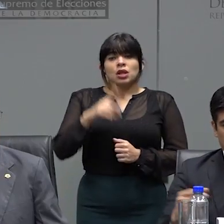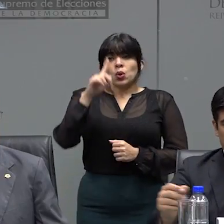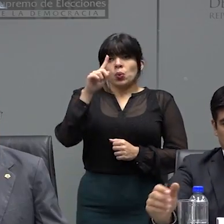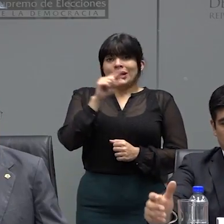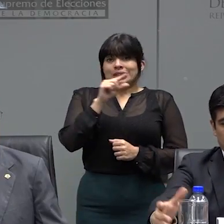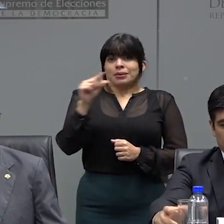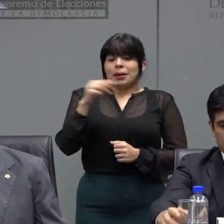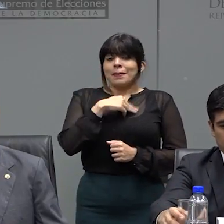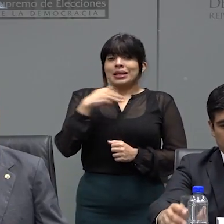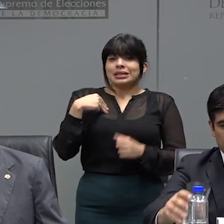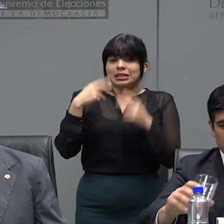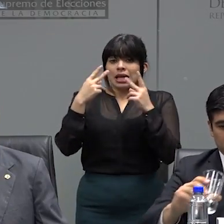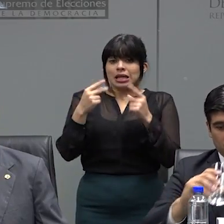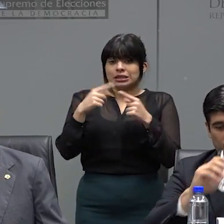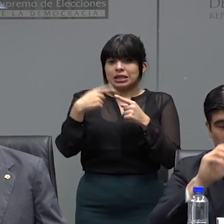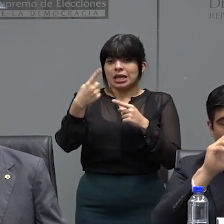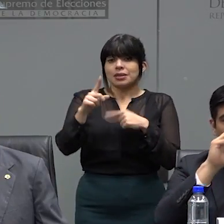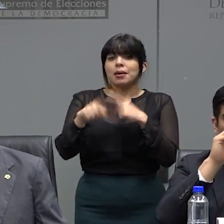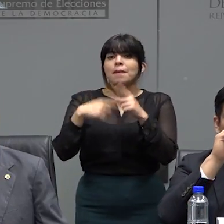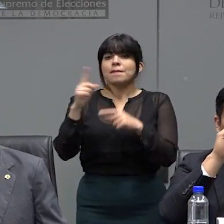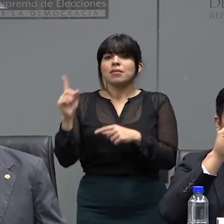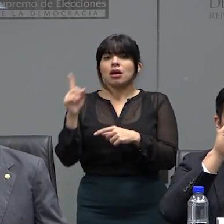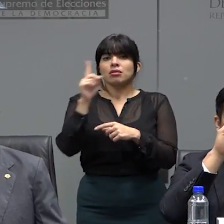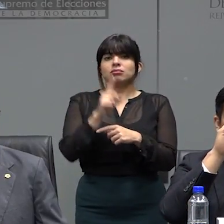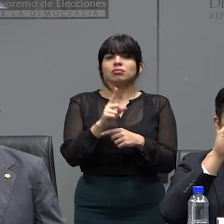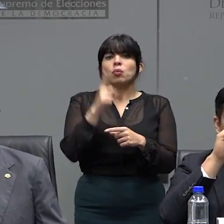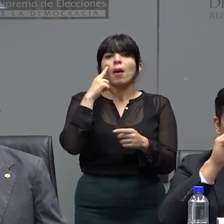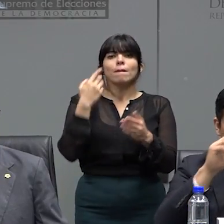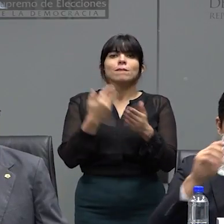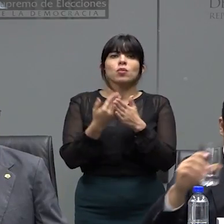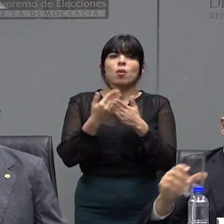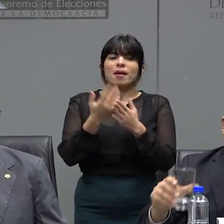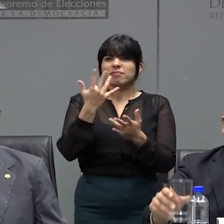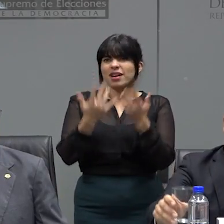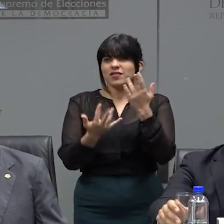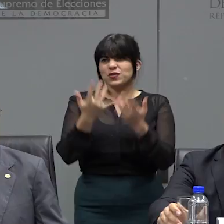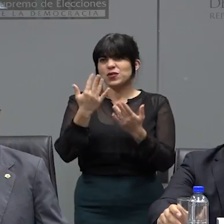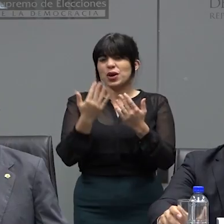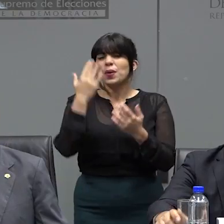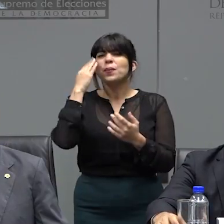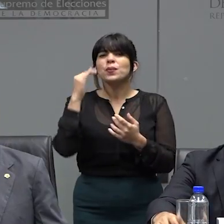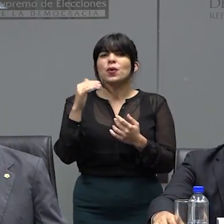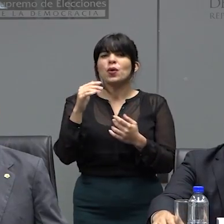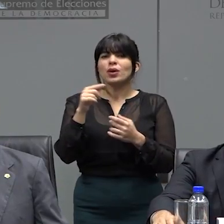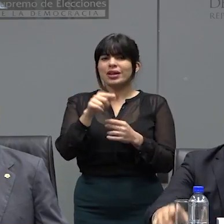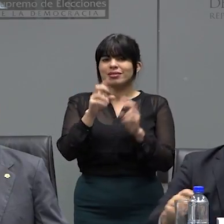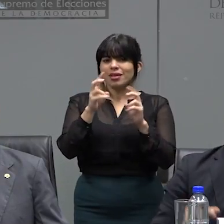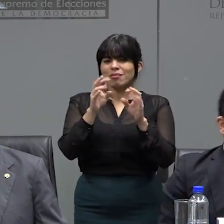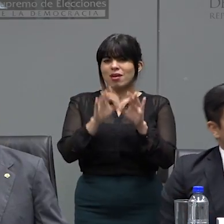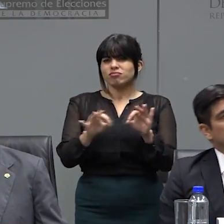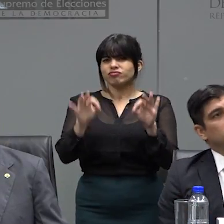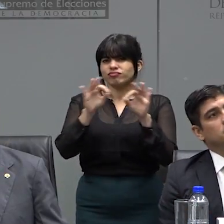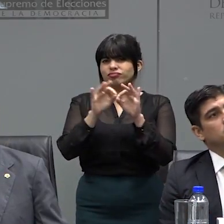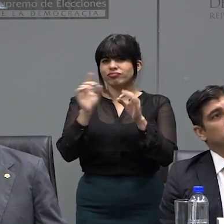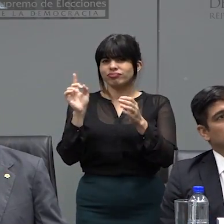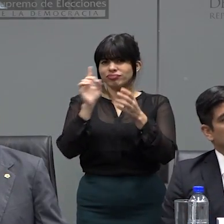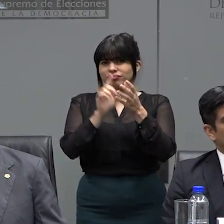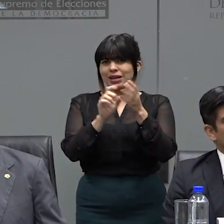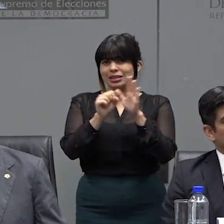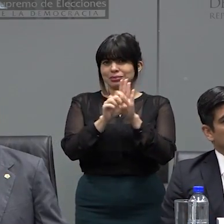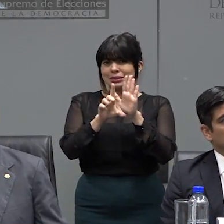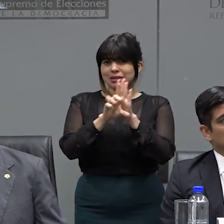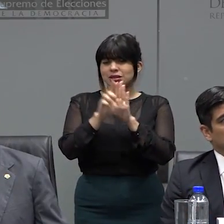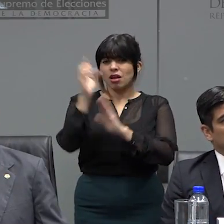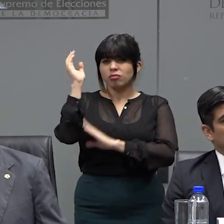la ministra de Hacienda va a someterse a una prueba de fuego por la trascendencia que tiene ir a la Asamblea Legislativa a